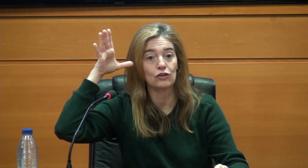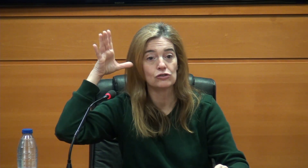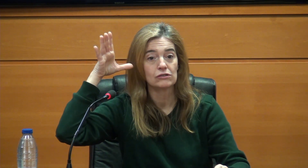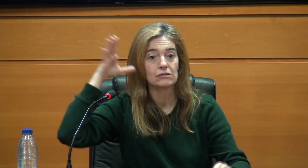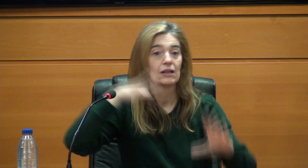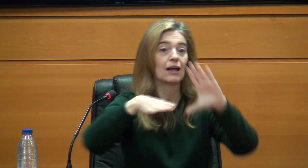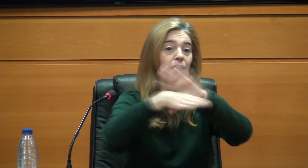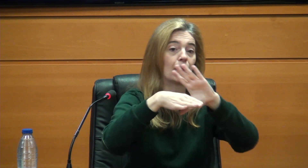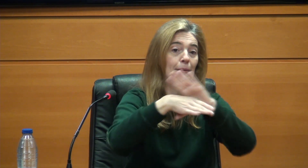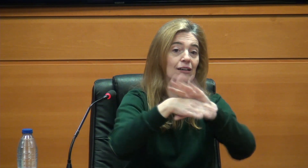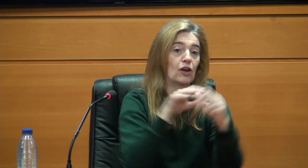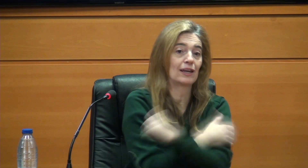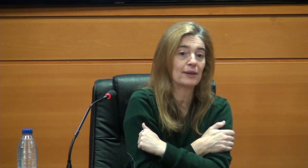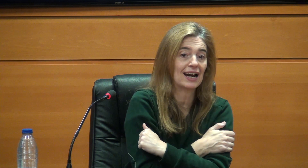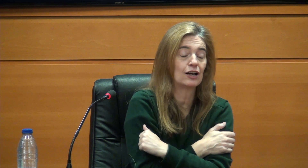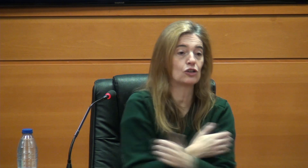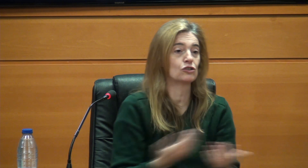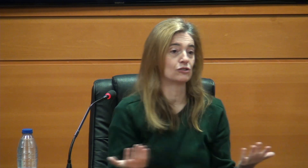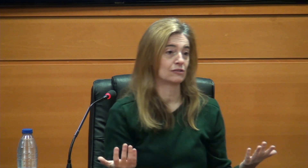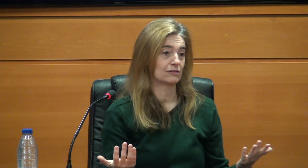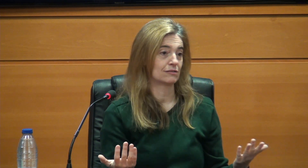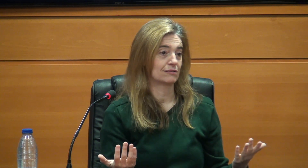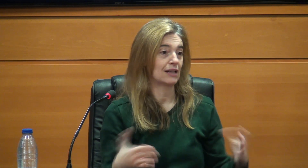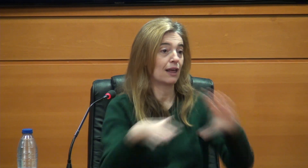zapatos de verano zapatos de invierno